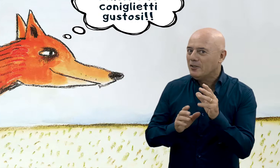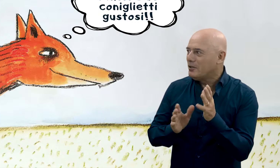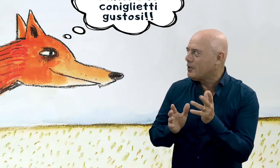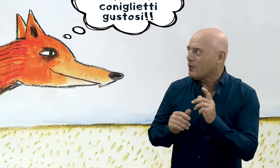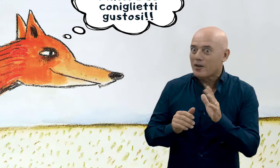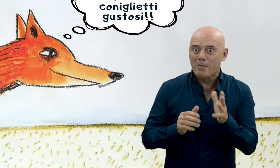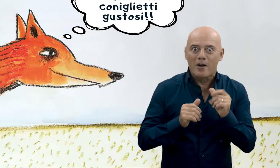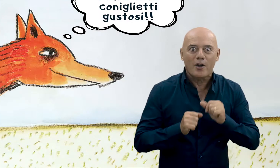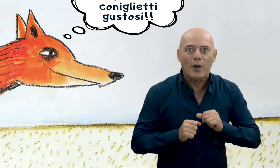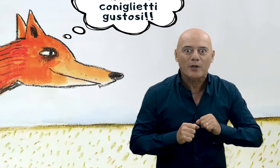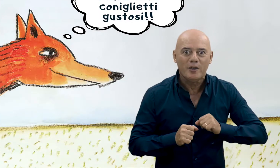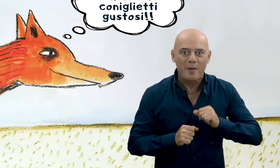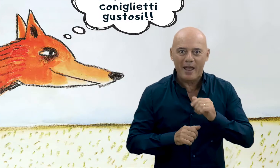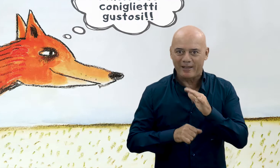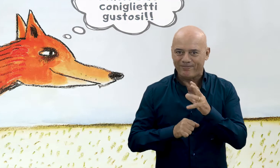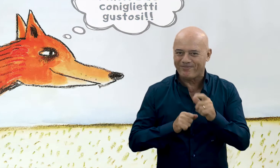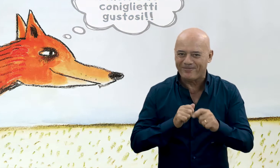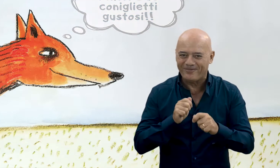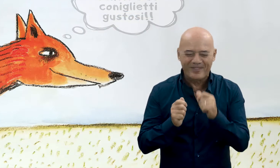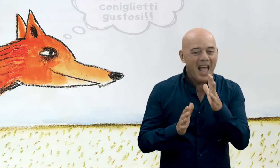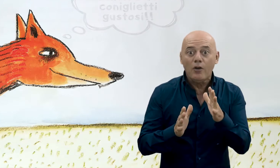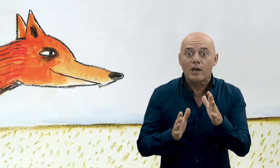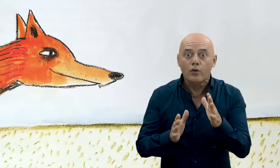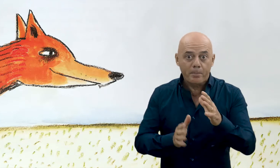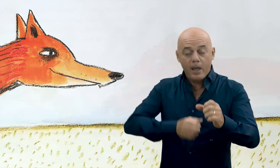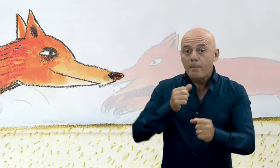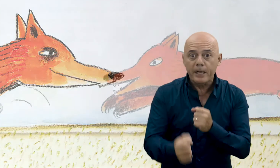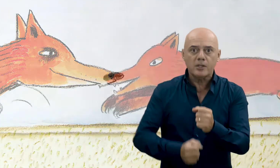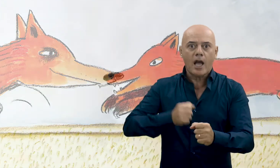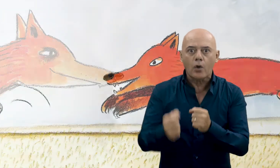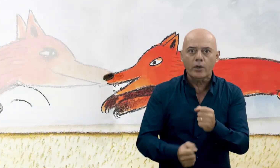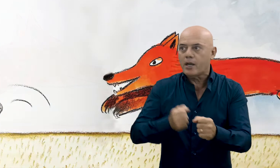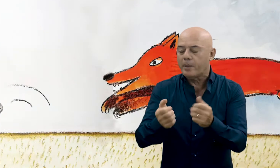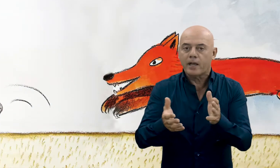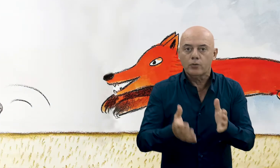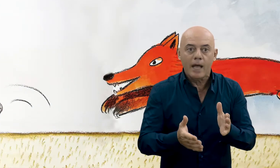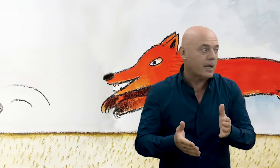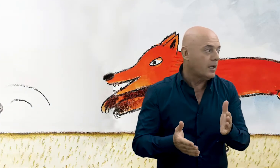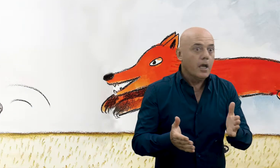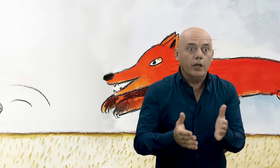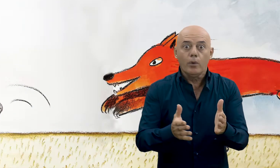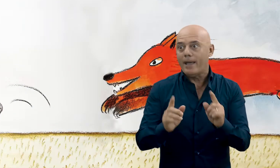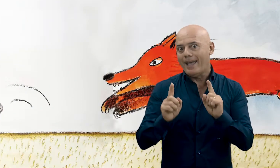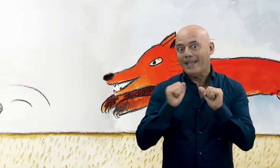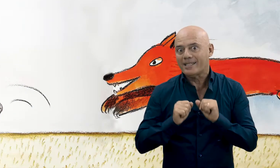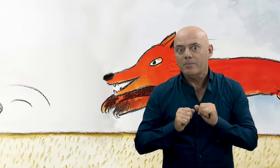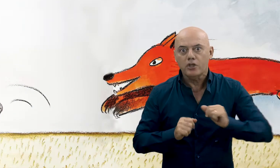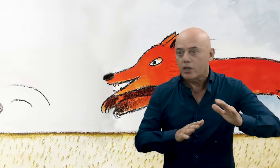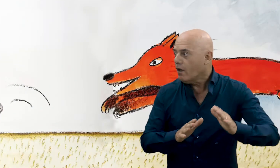non si sono nemmeno accorti di me. Allora la volpe prese a correre per catturarli e i due ex amici